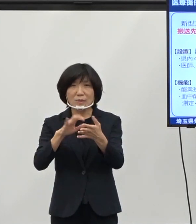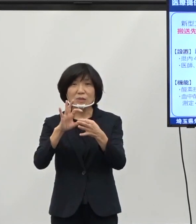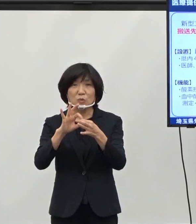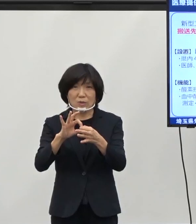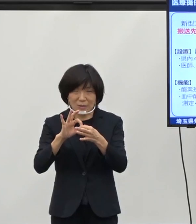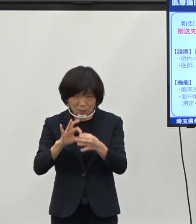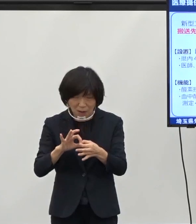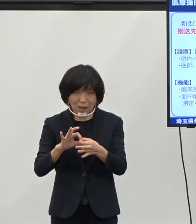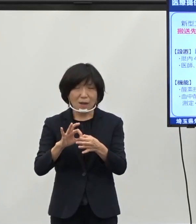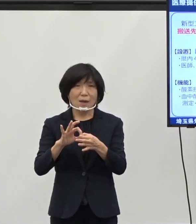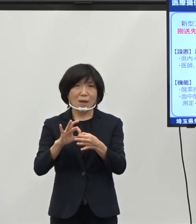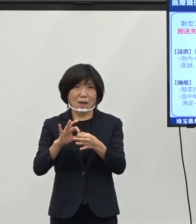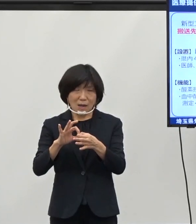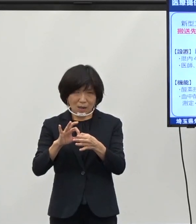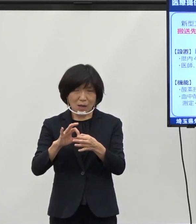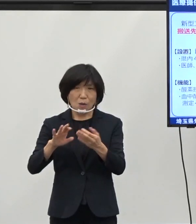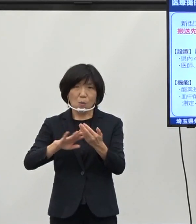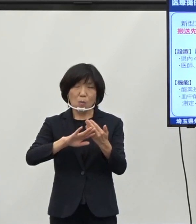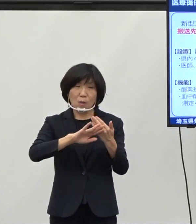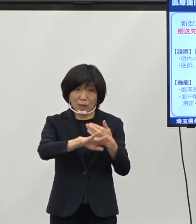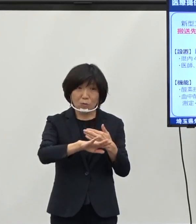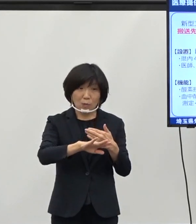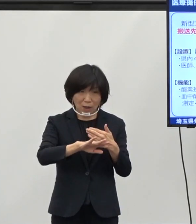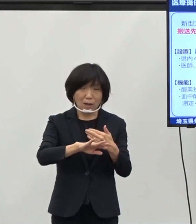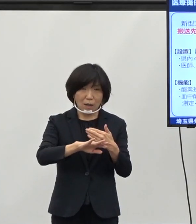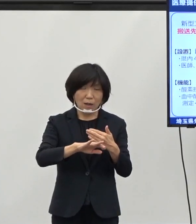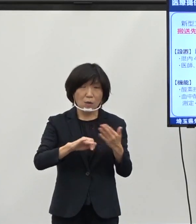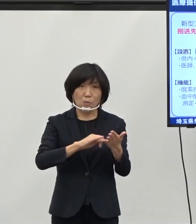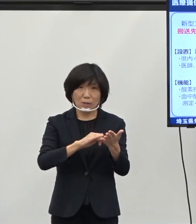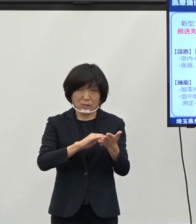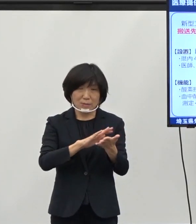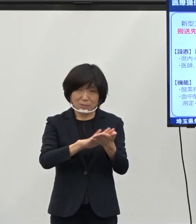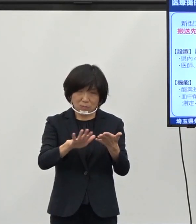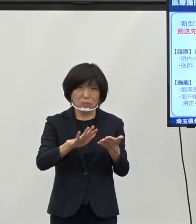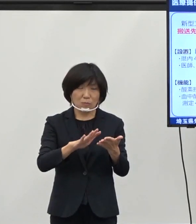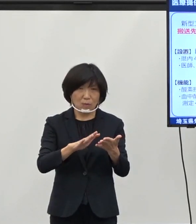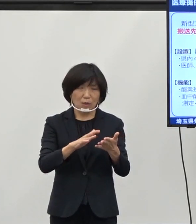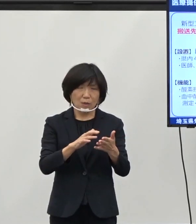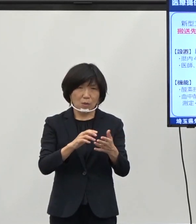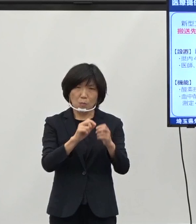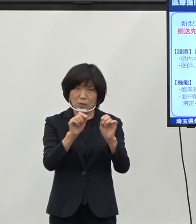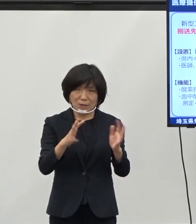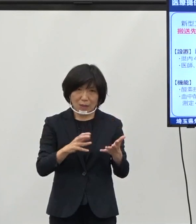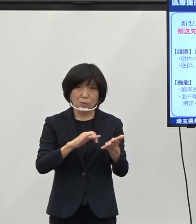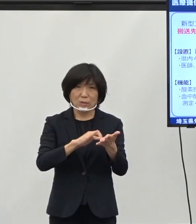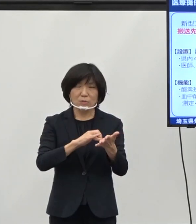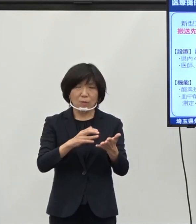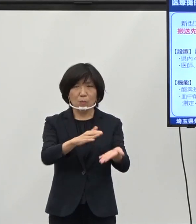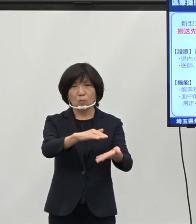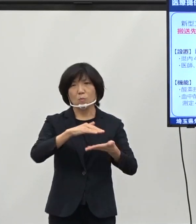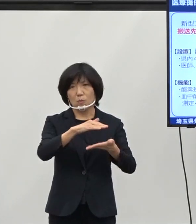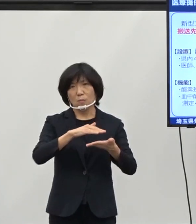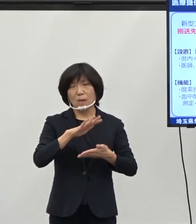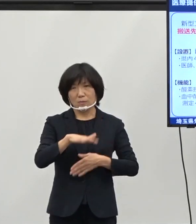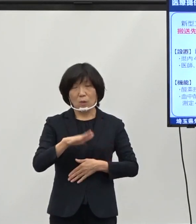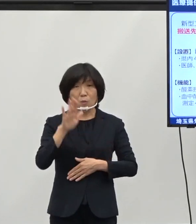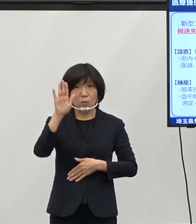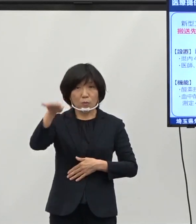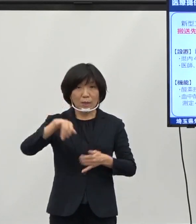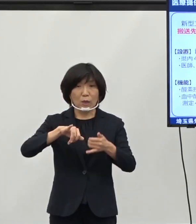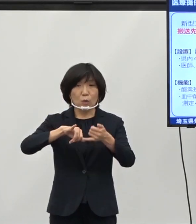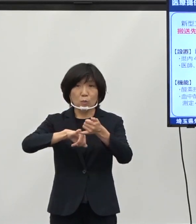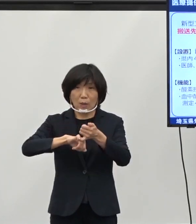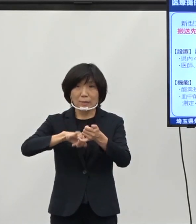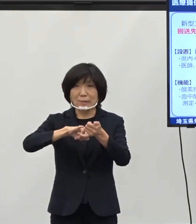うバイアルのワクチンは一定程度納品をされているため、今後予約のキャンセル等